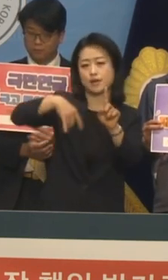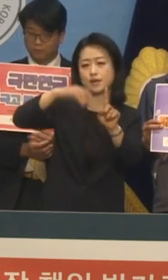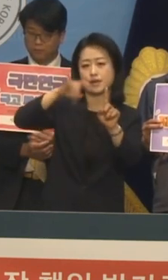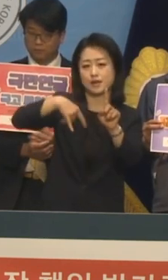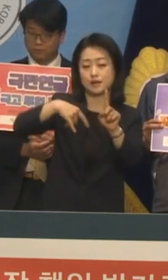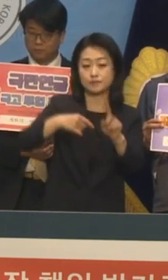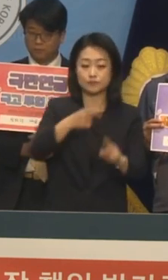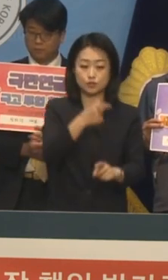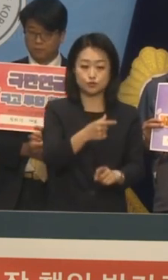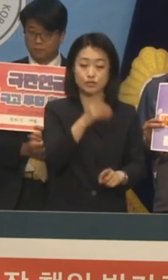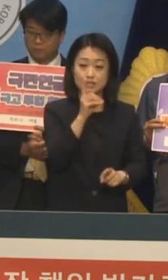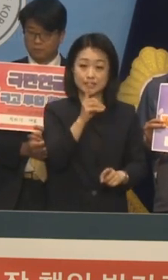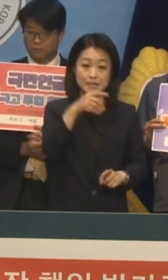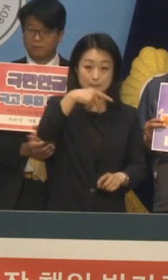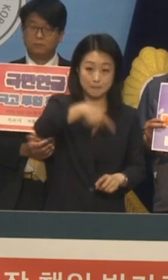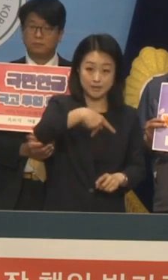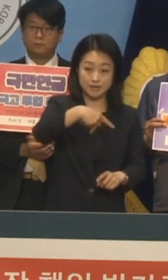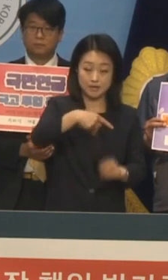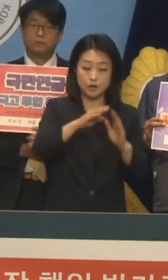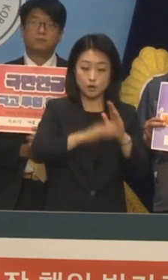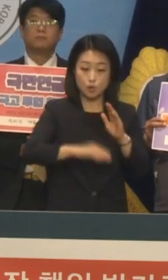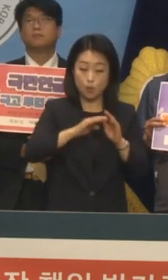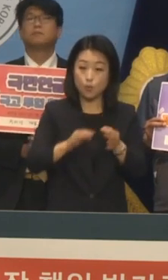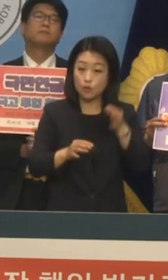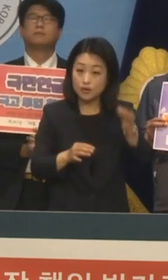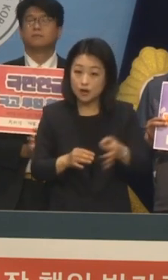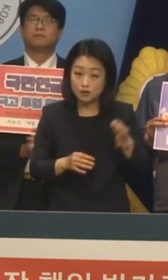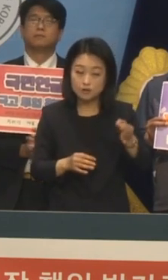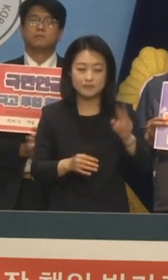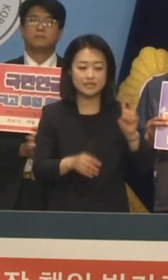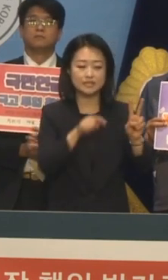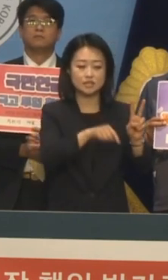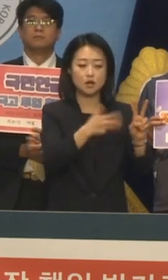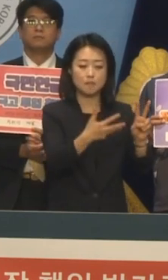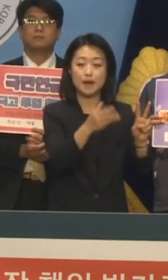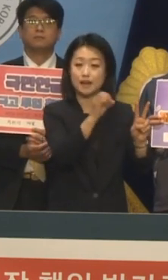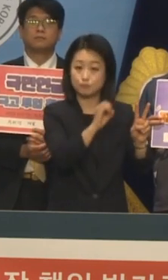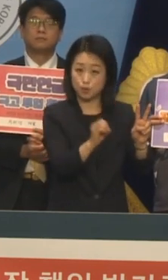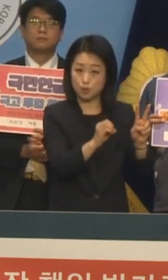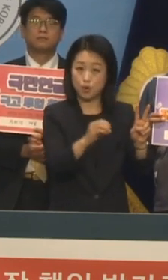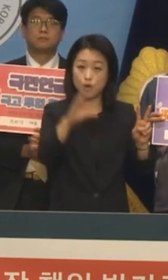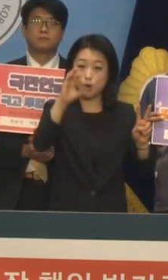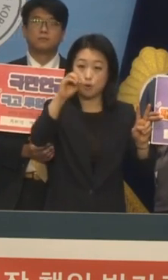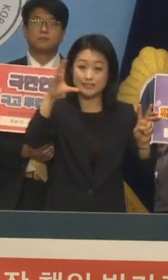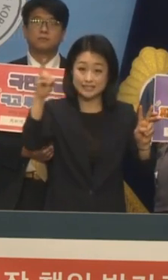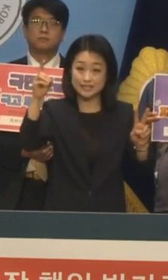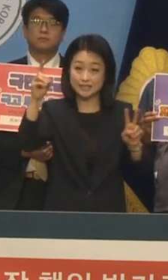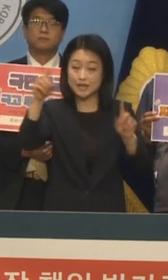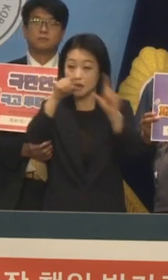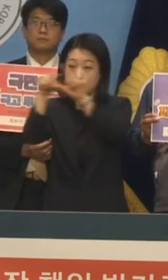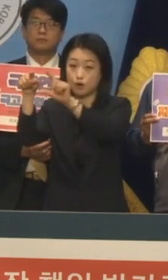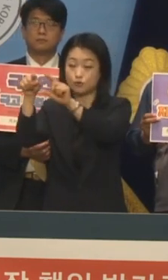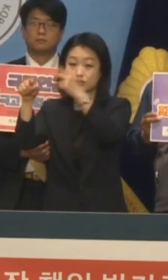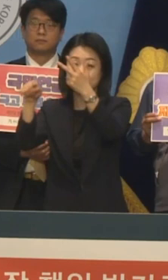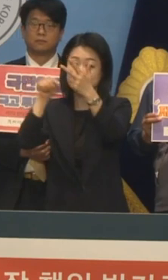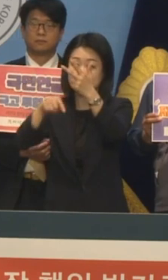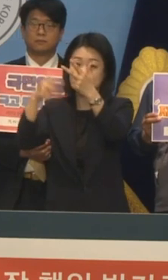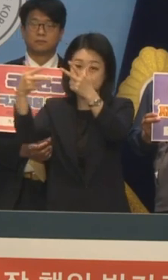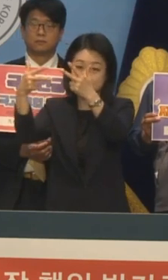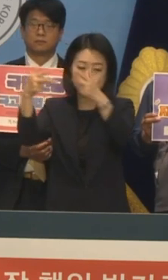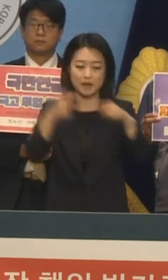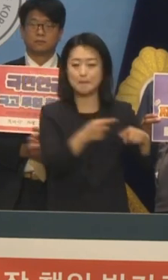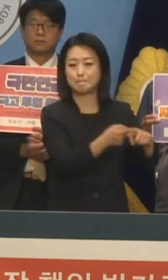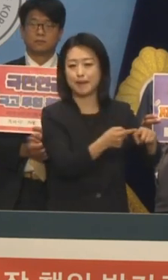GDP 대비 공적연금 지출은 2.8%로 OECD 평균 7.7%의 철반에도